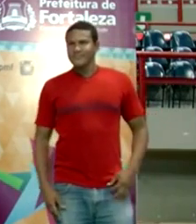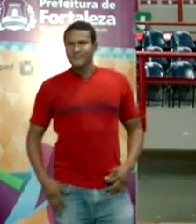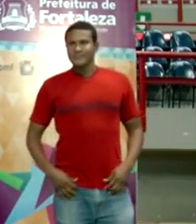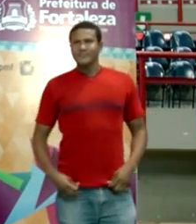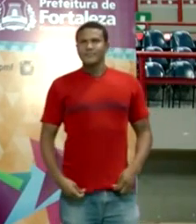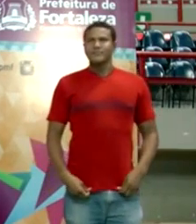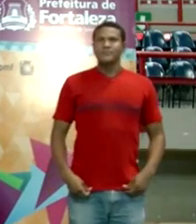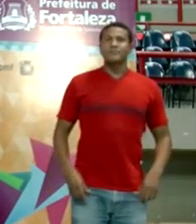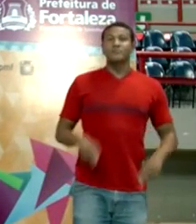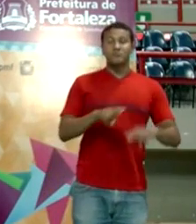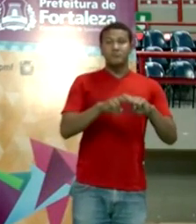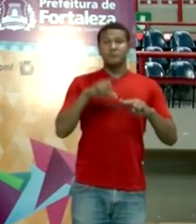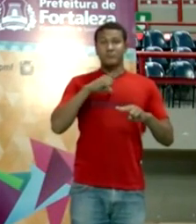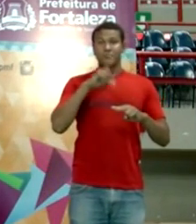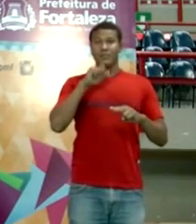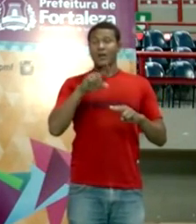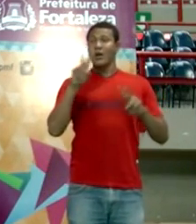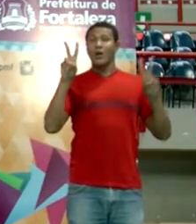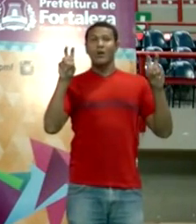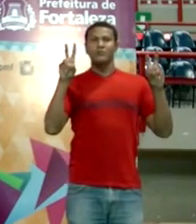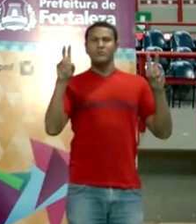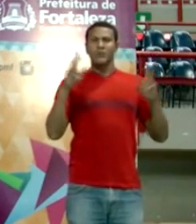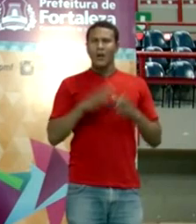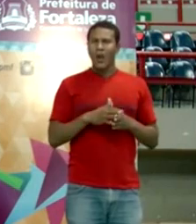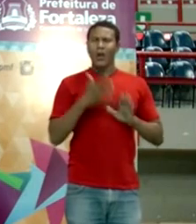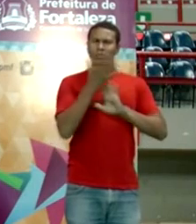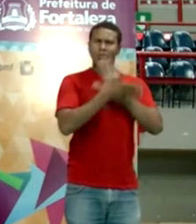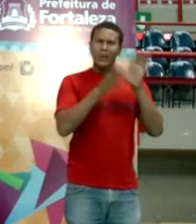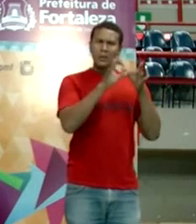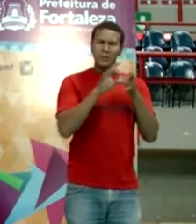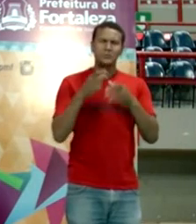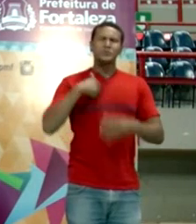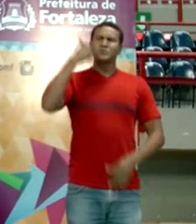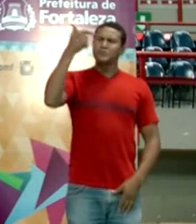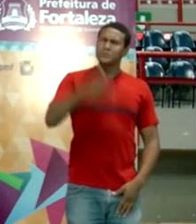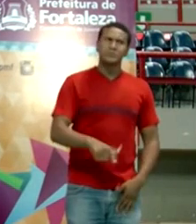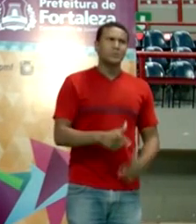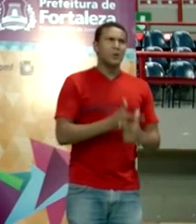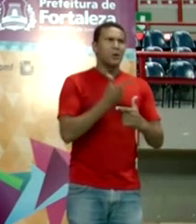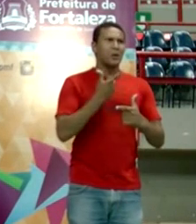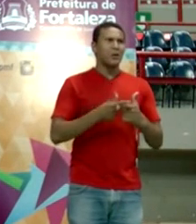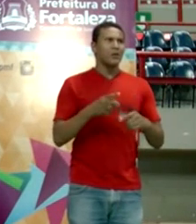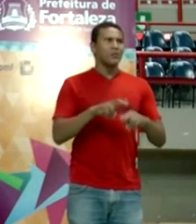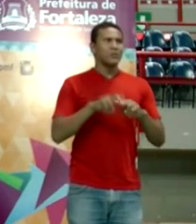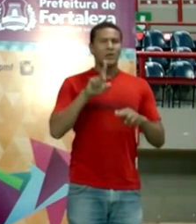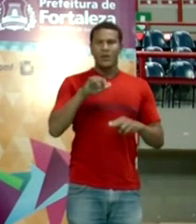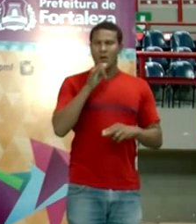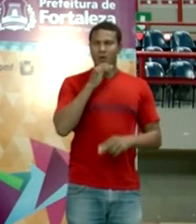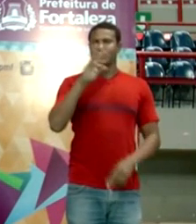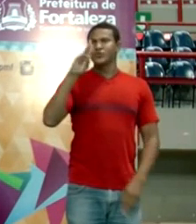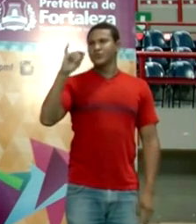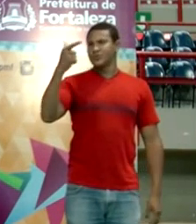questão é sobre hipertexto de novo. Você está insistindo tanto em hipertexto? Dia 25,